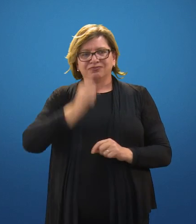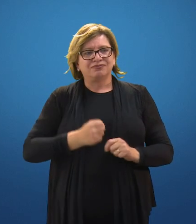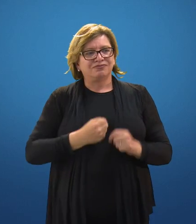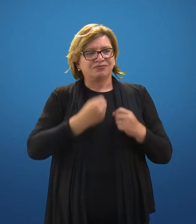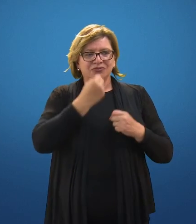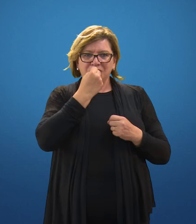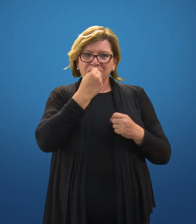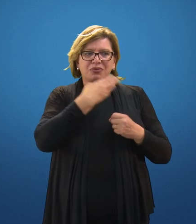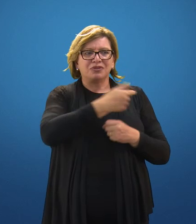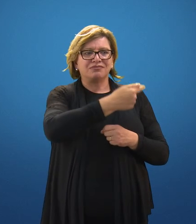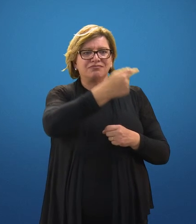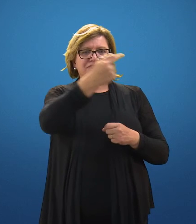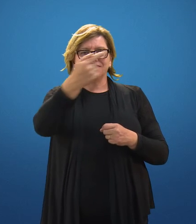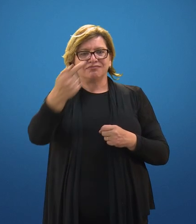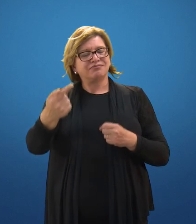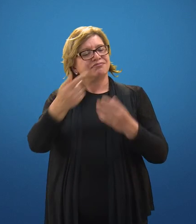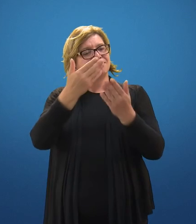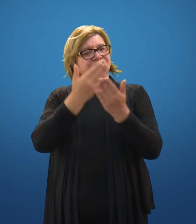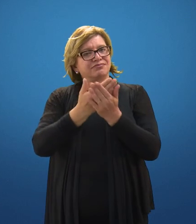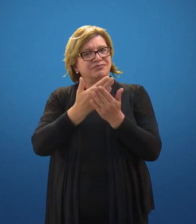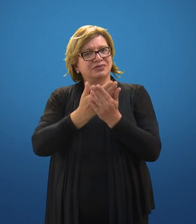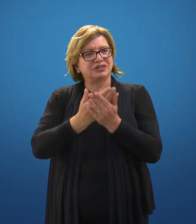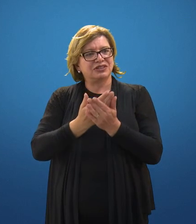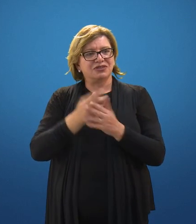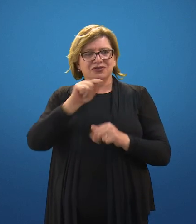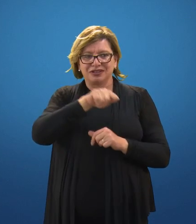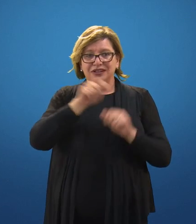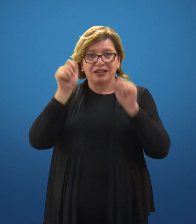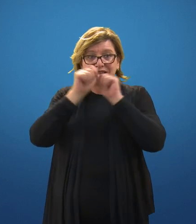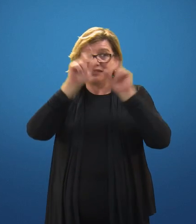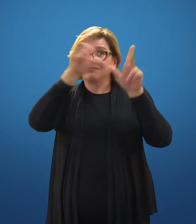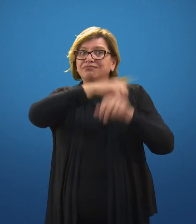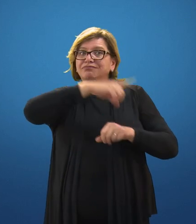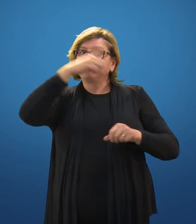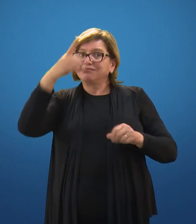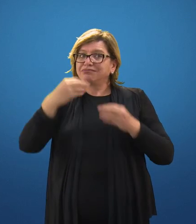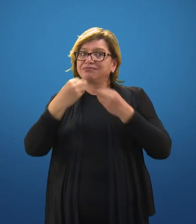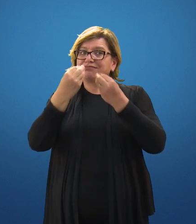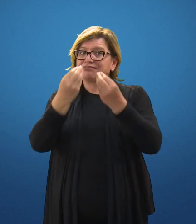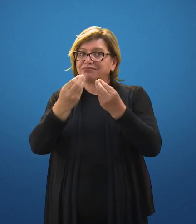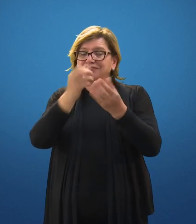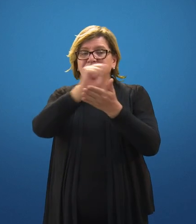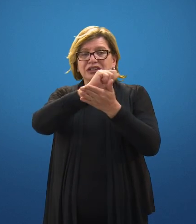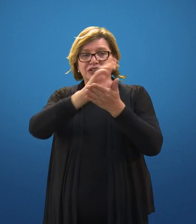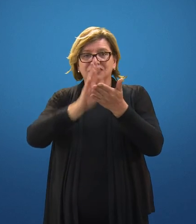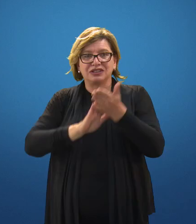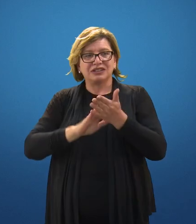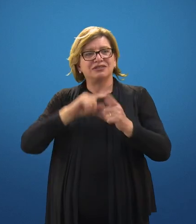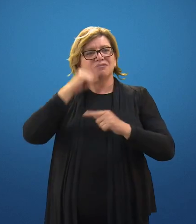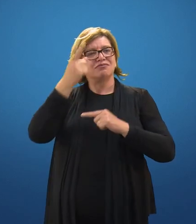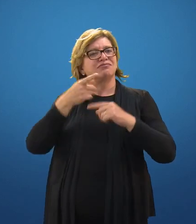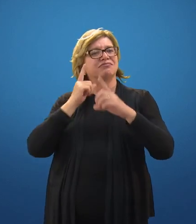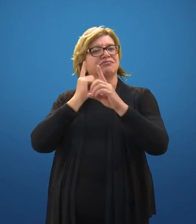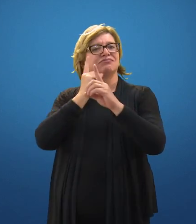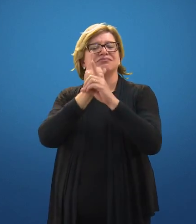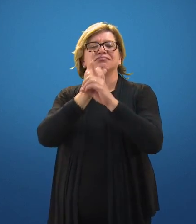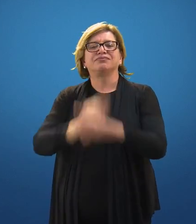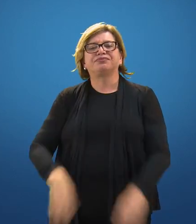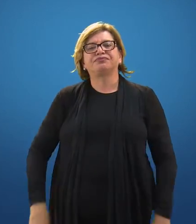boa semana de estudos, né? E fiquem atentos aos prazos da entrega das atividades e até breve.